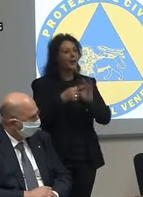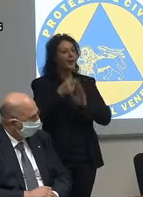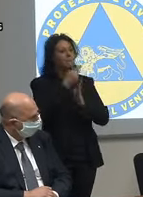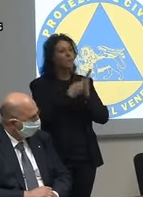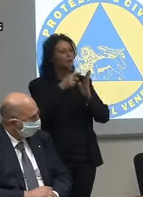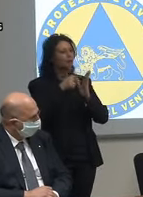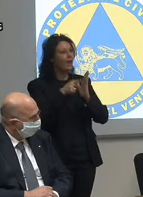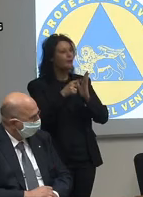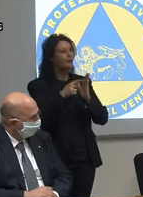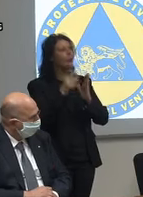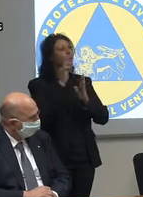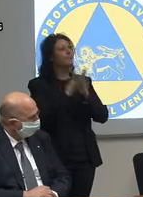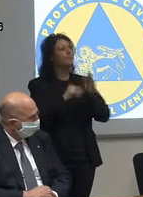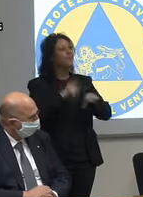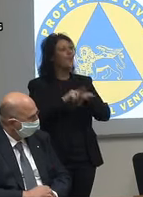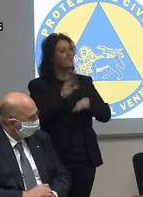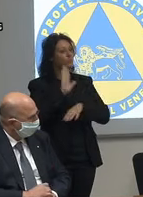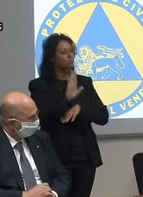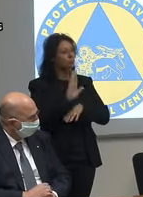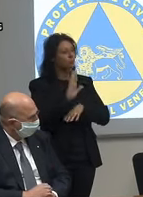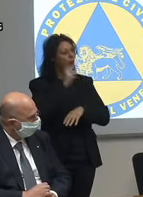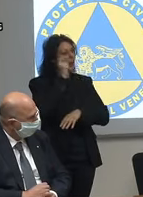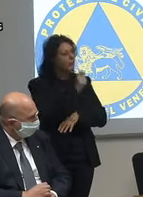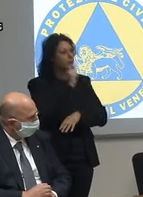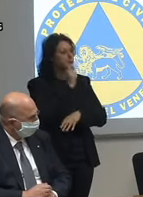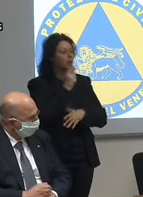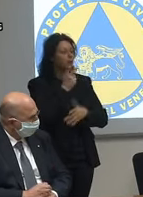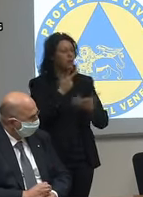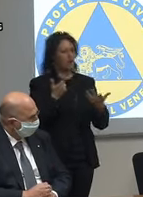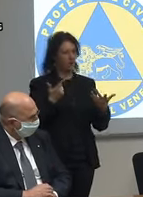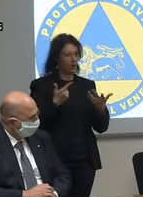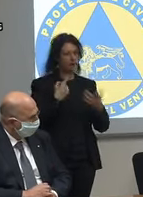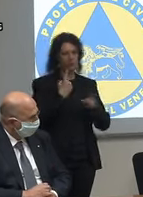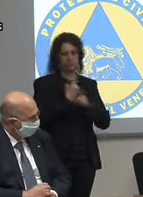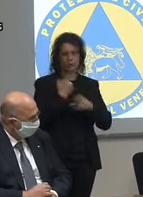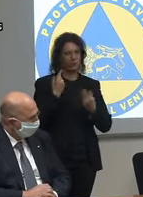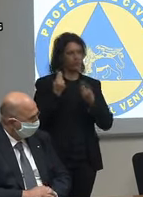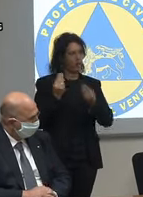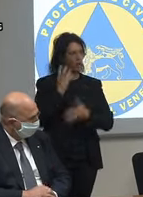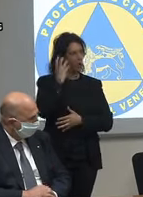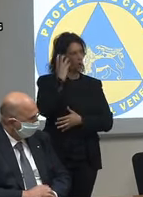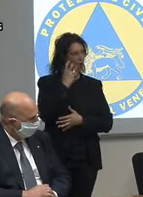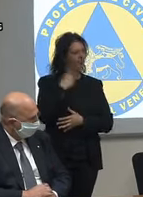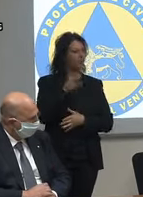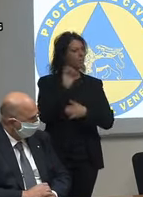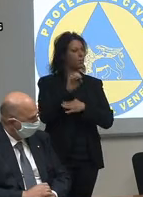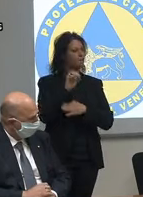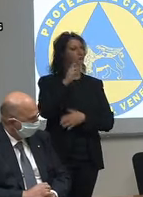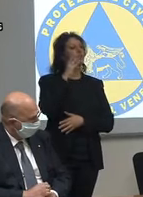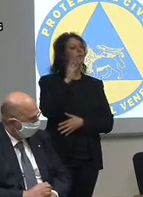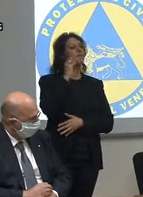questo sia motivo di credo di legittimo orgoglio per il dottor Flore e di gratitudine da parte nostra. Noi oggi